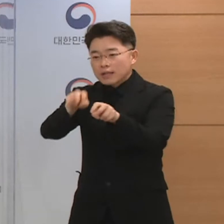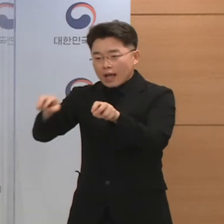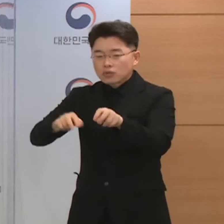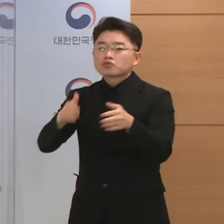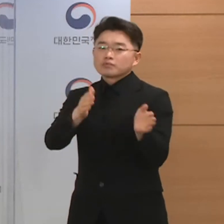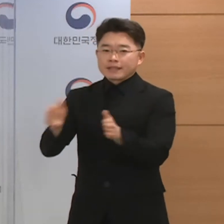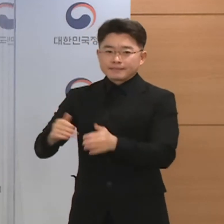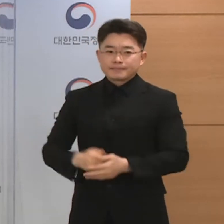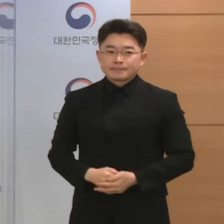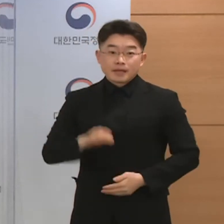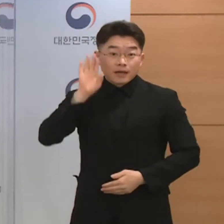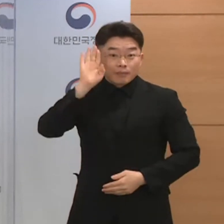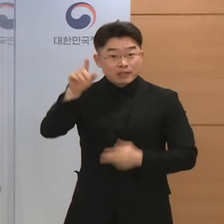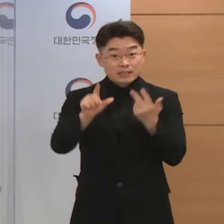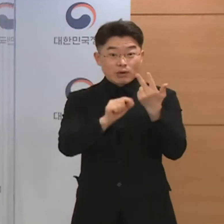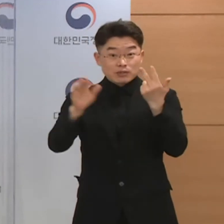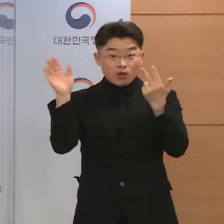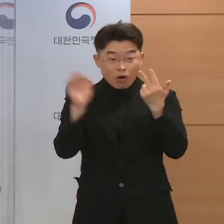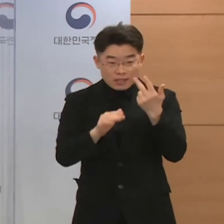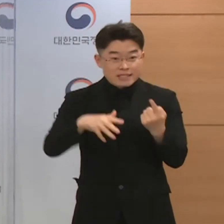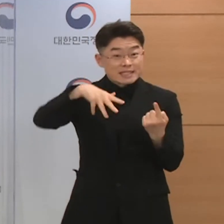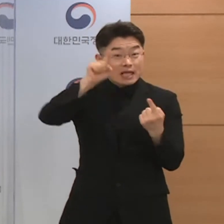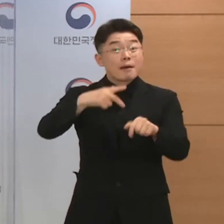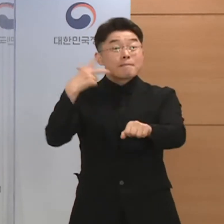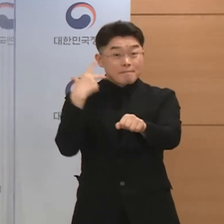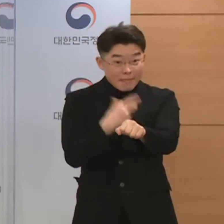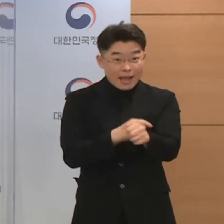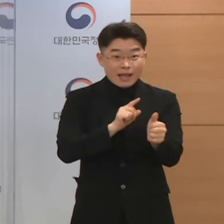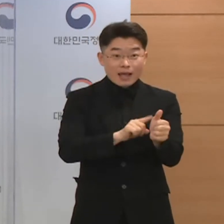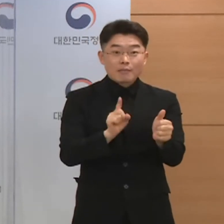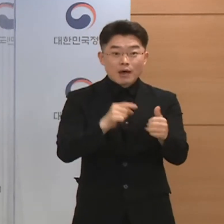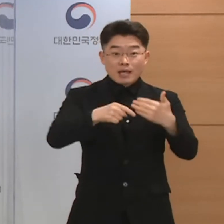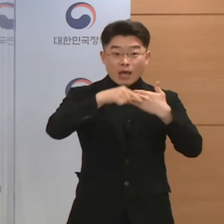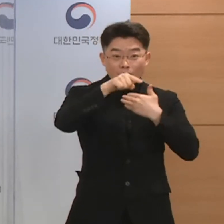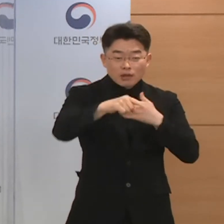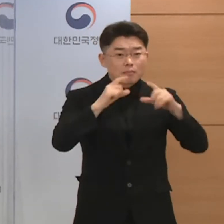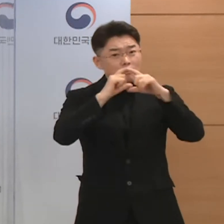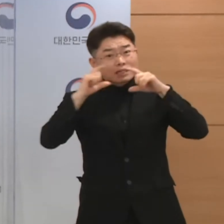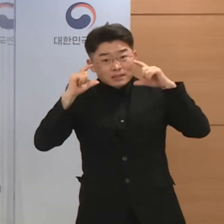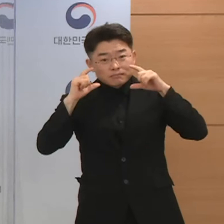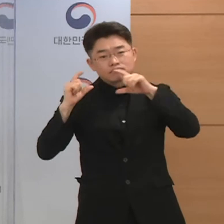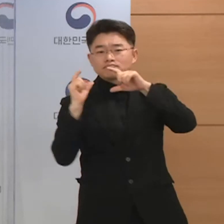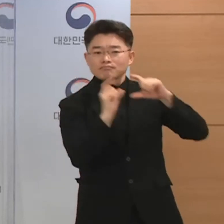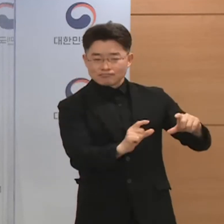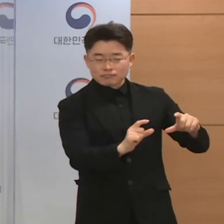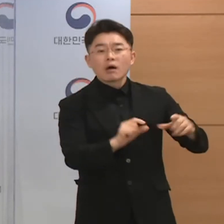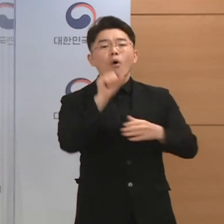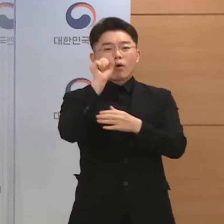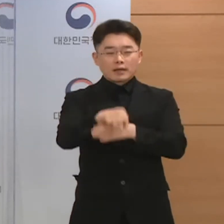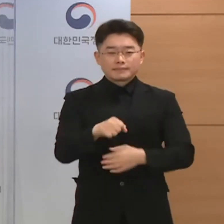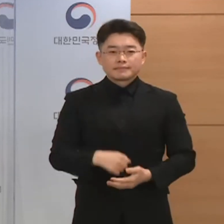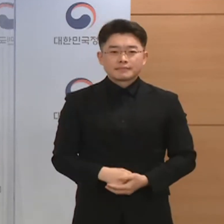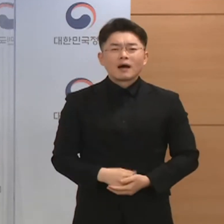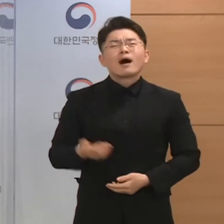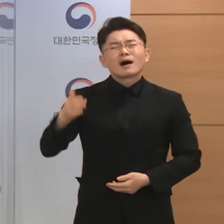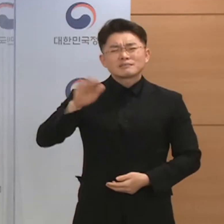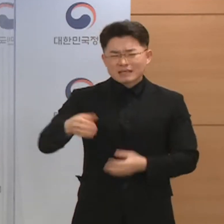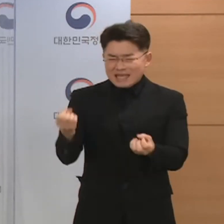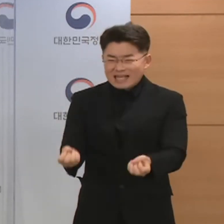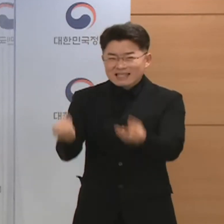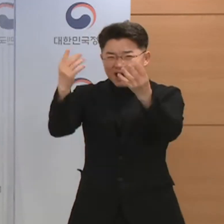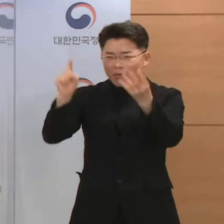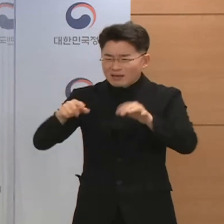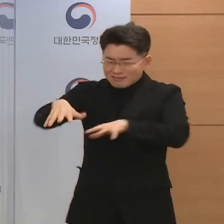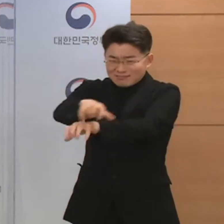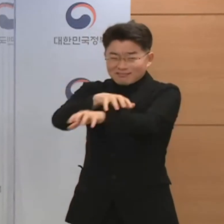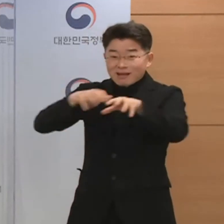이외에 7월부터는 한 번이라도 접종을 받는 분들은 야외에서 마스크를 착용하지 않으셔도 됩니다. 다만 군중이 모이는